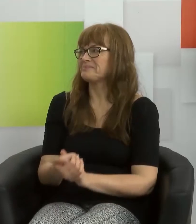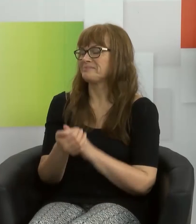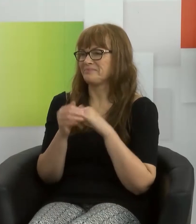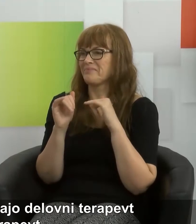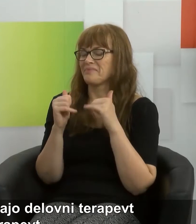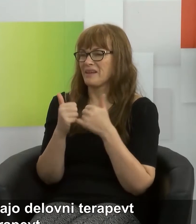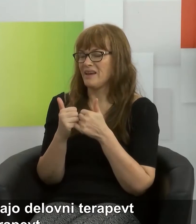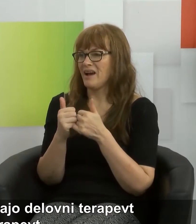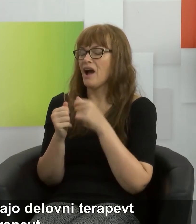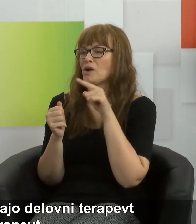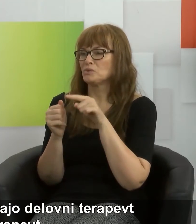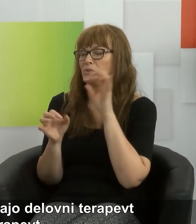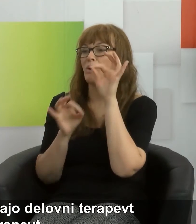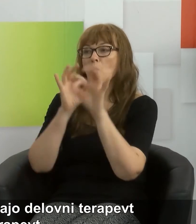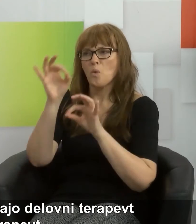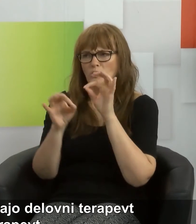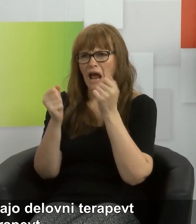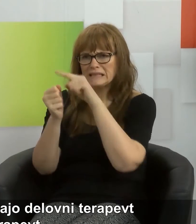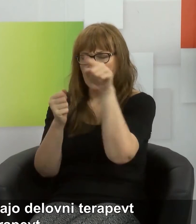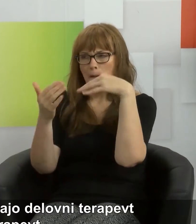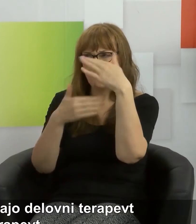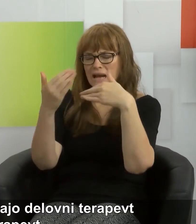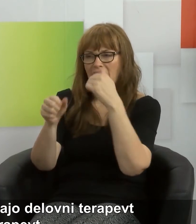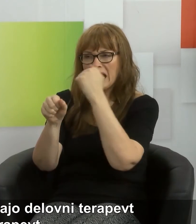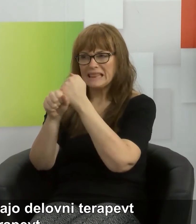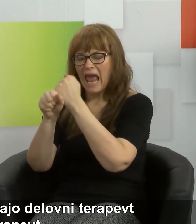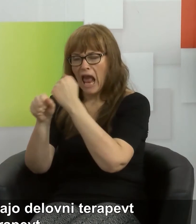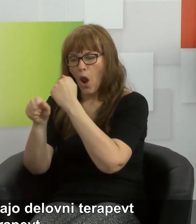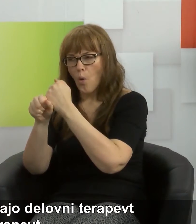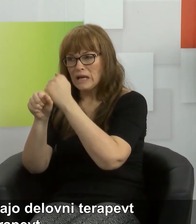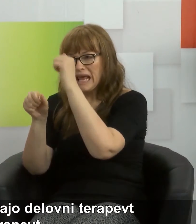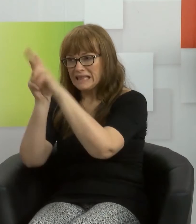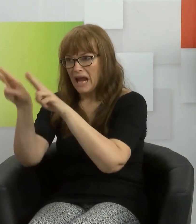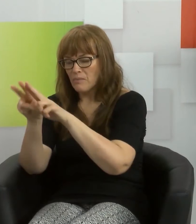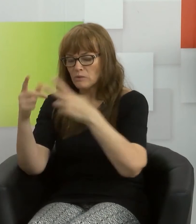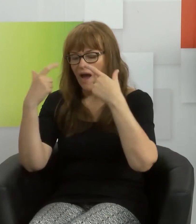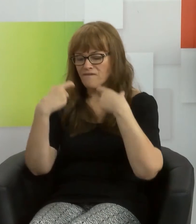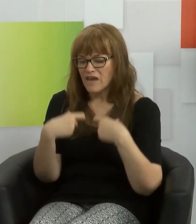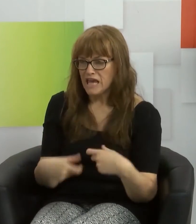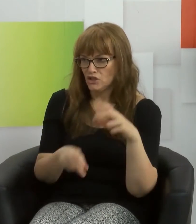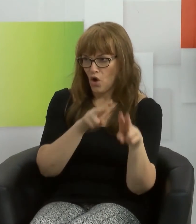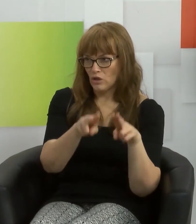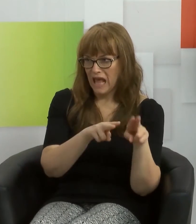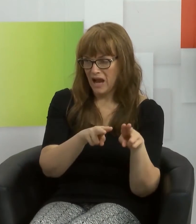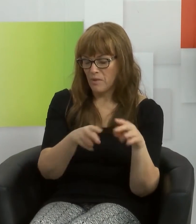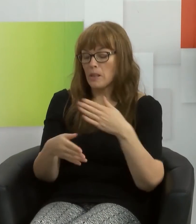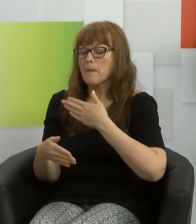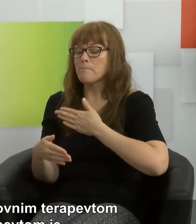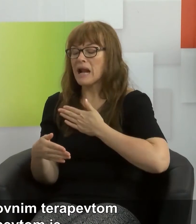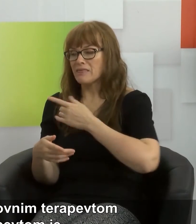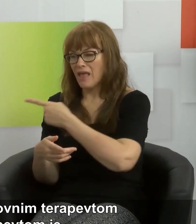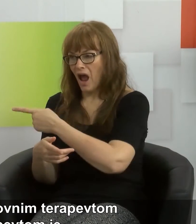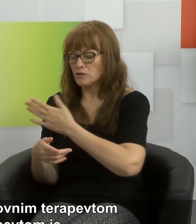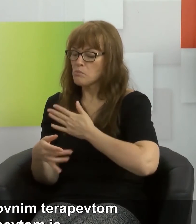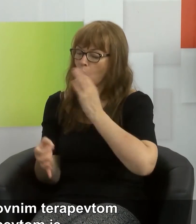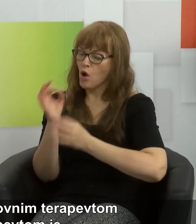Ja, tukaj včasih zelo mešajo delovni terapevt in fizioterapevt. Zdaj pri nas,